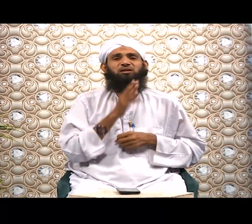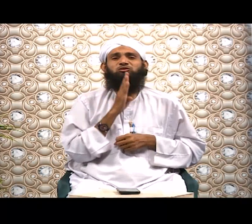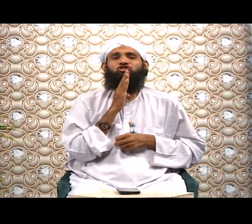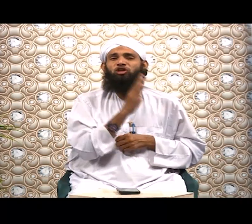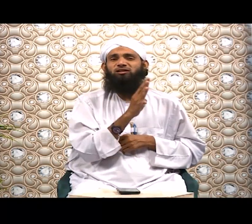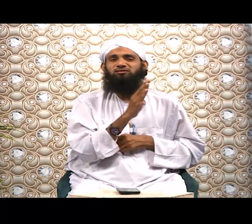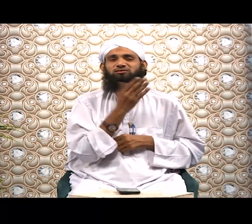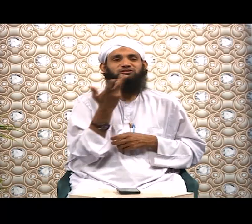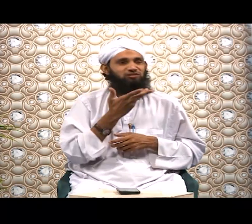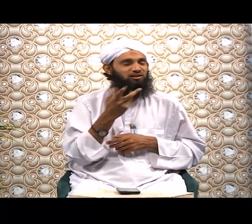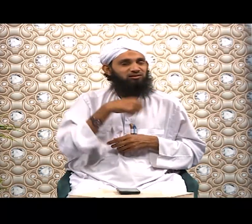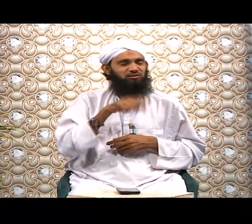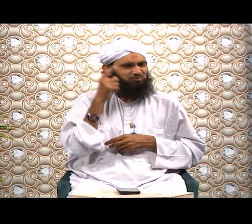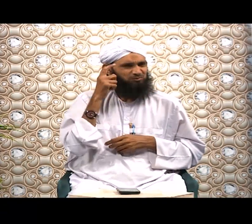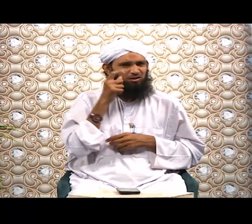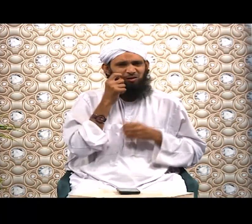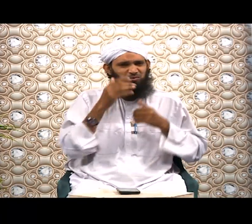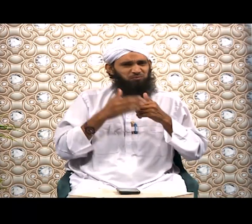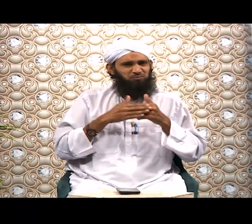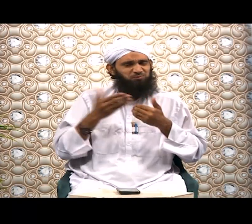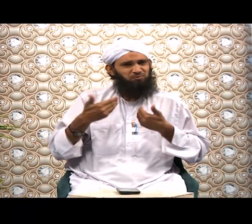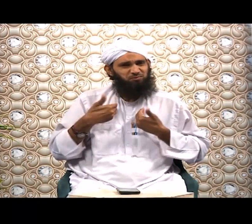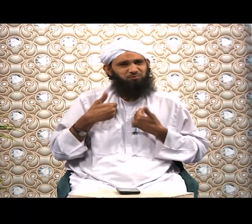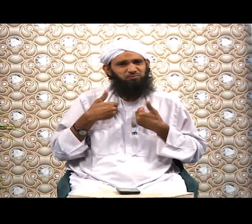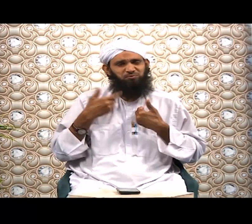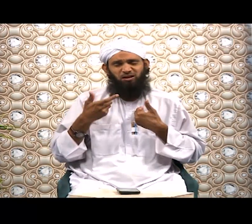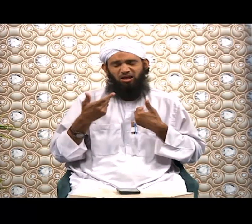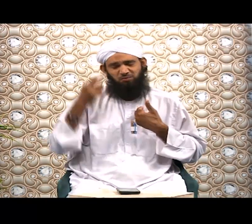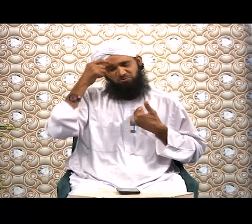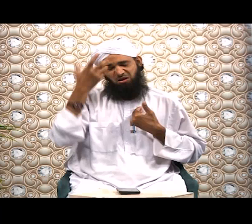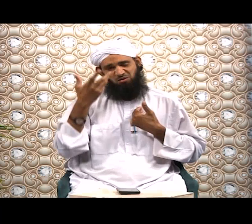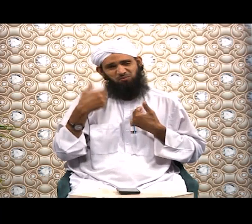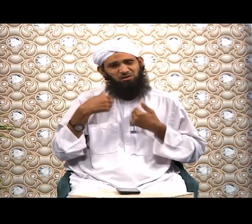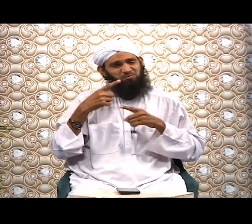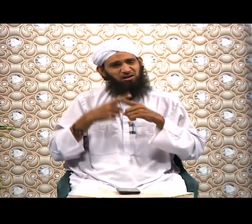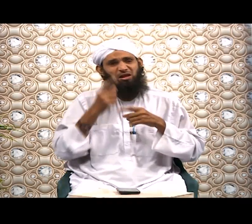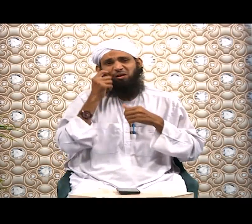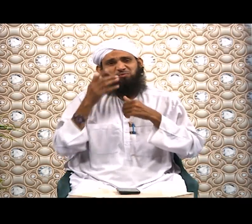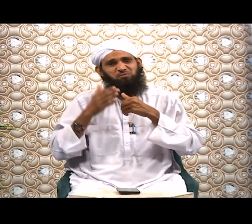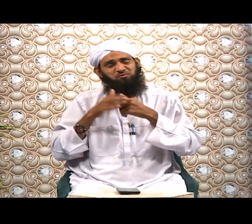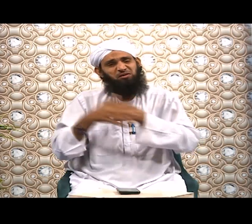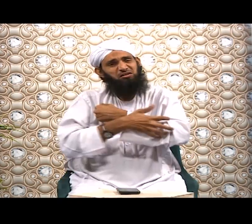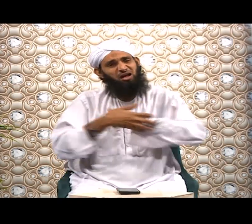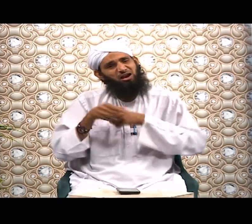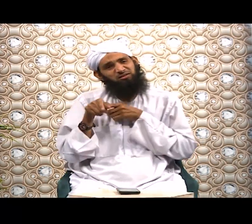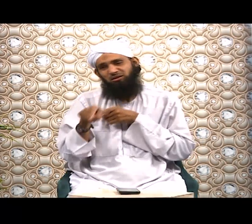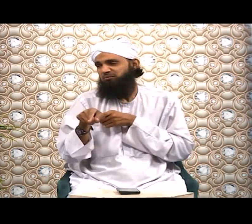کچھ اس قسم کی گفتگو کرتی ہیں کہ خدا نے ہمیں نامعلوم کس جرم کی سزا میں مفلس اور غریب بنا دیا۔ میں تو ہوں